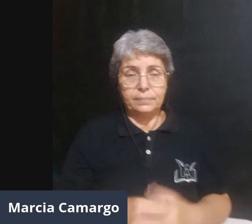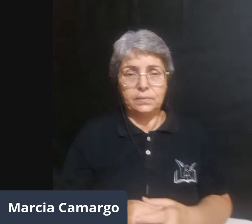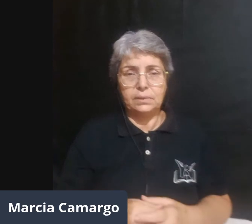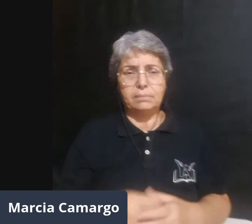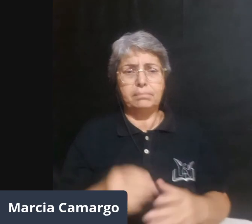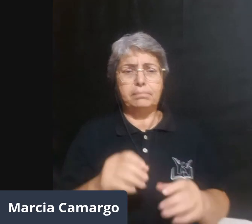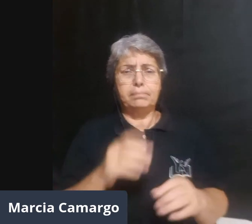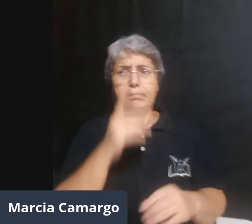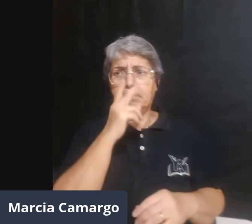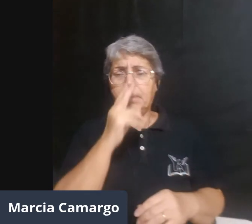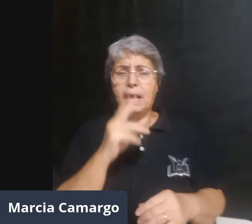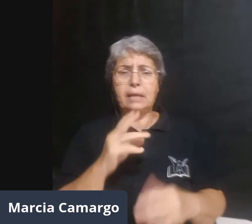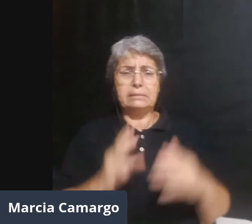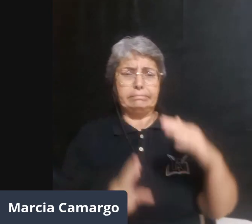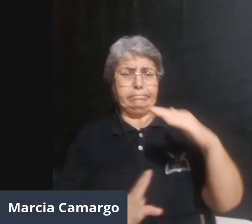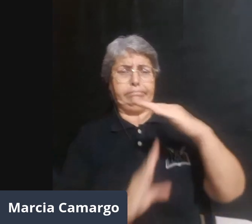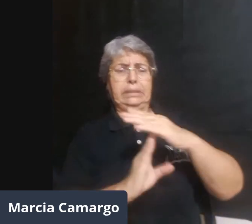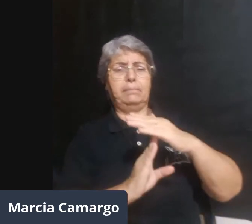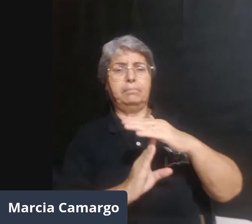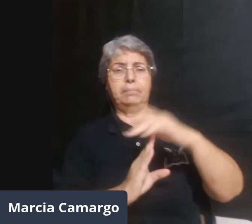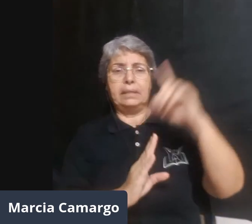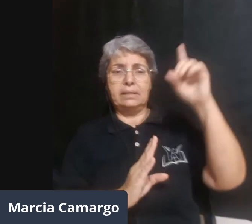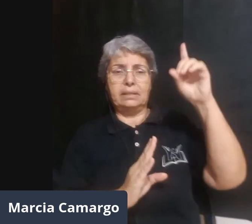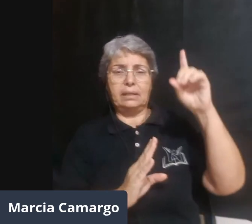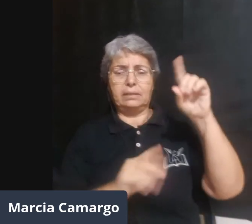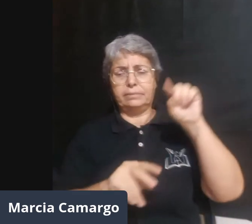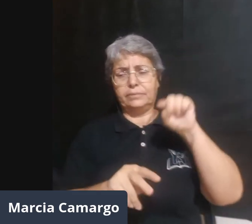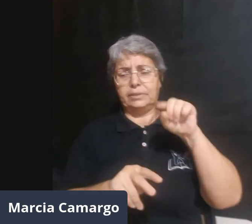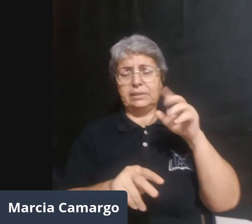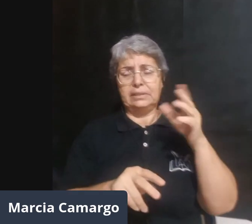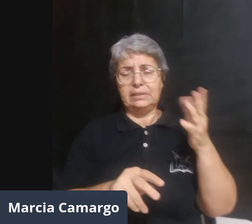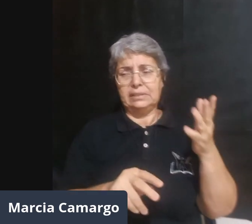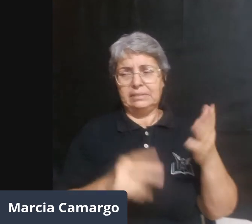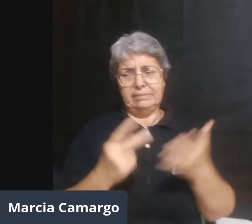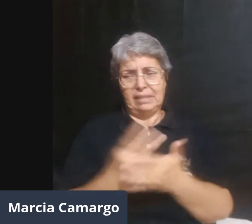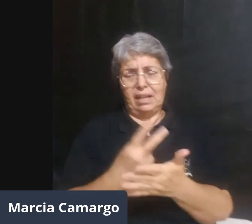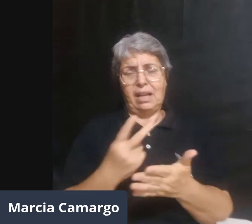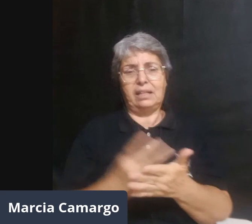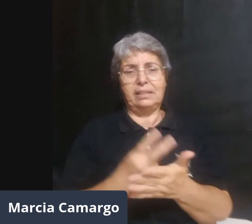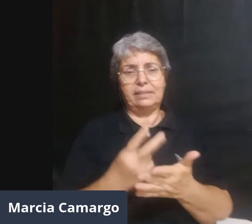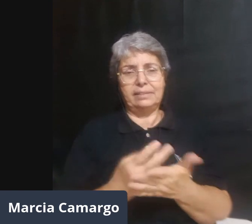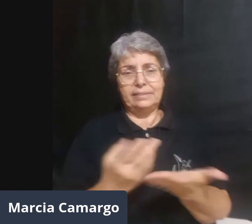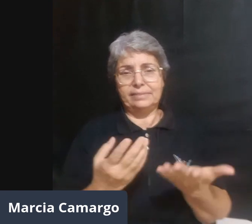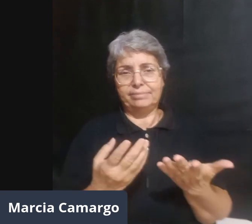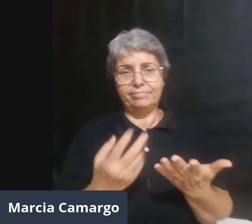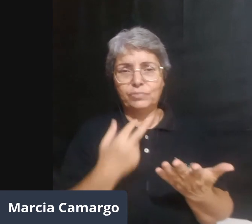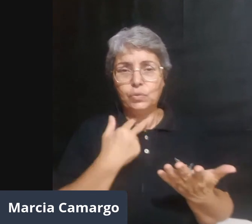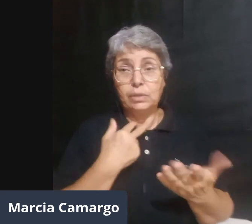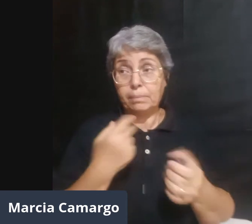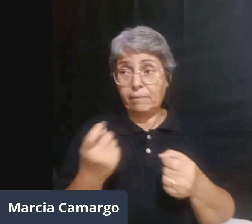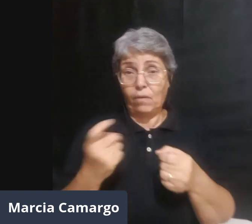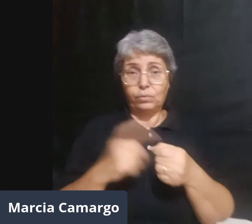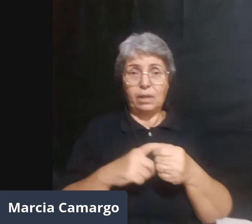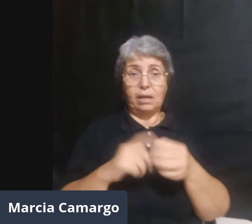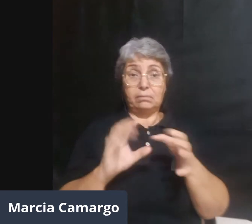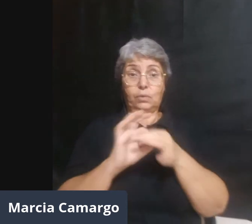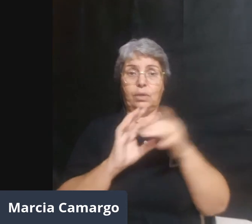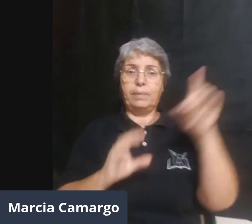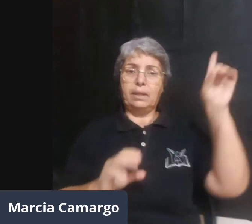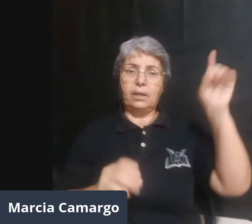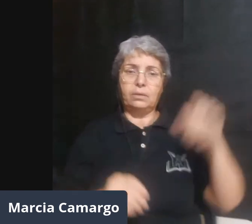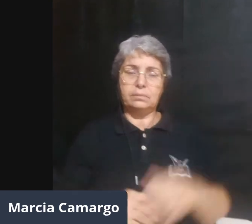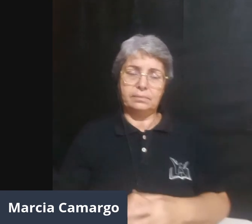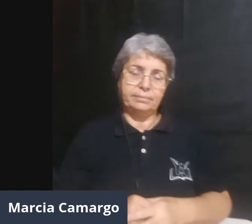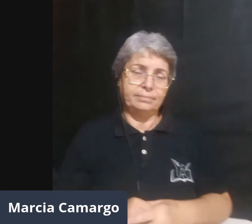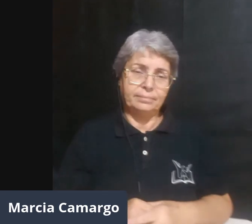de iniquidade, onde não há mais esperança de retorno. Não cheguemos nunca à conclusão de que Deus